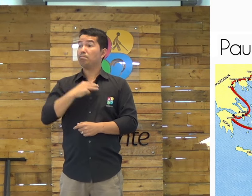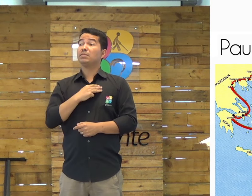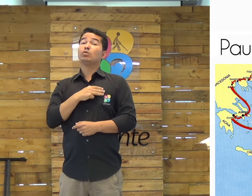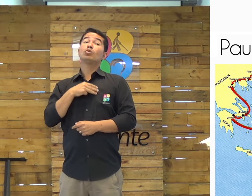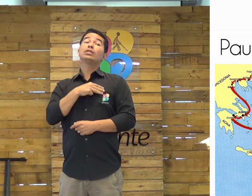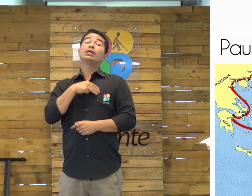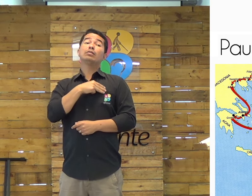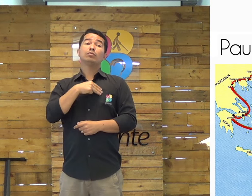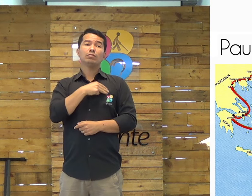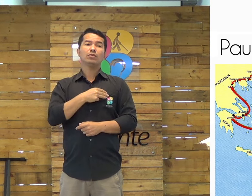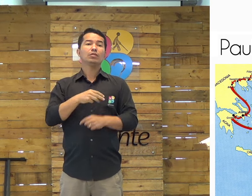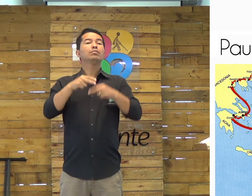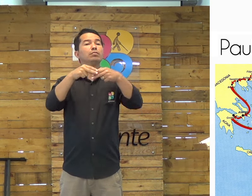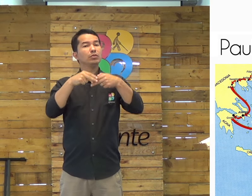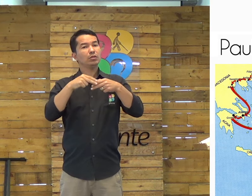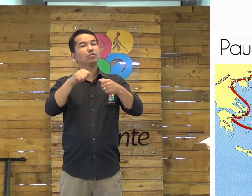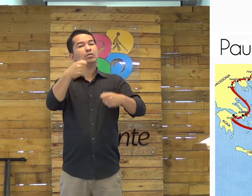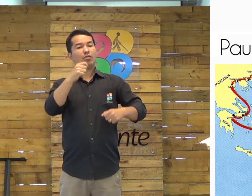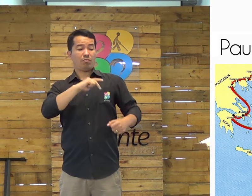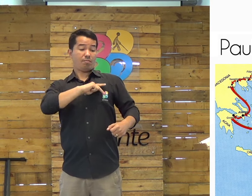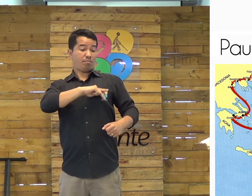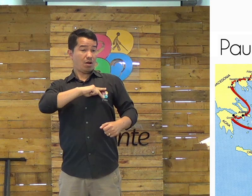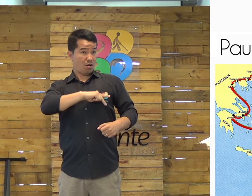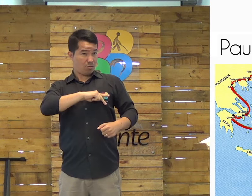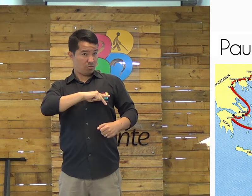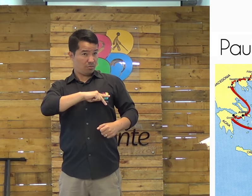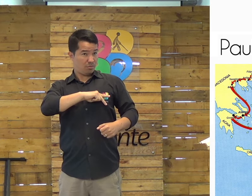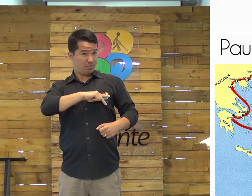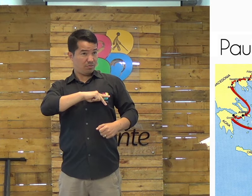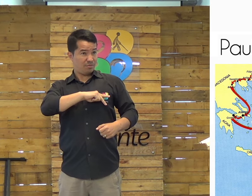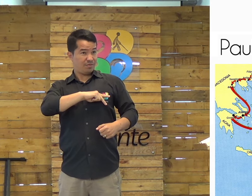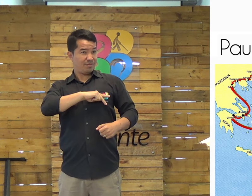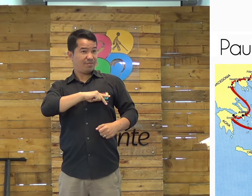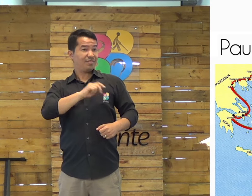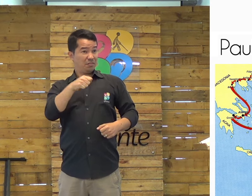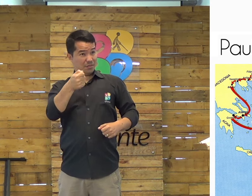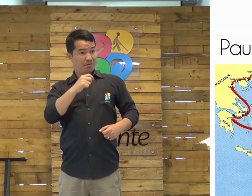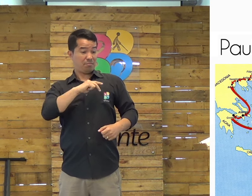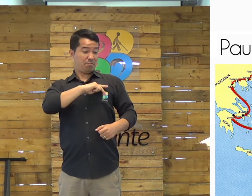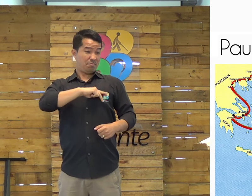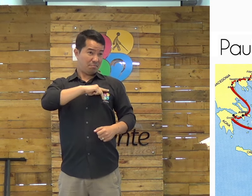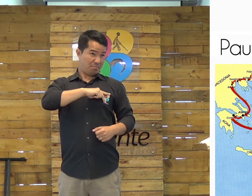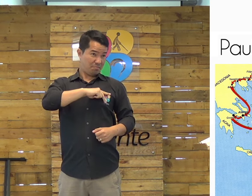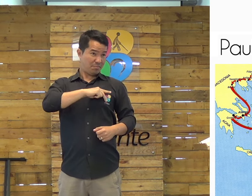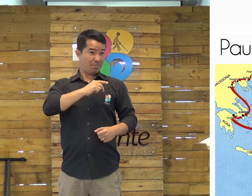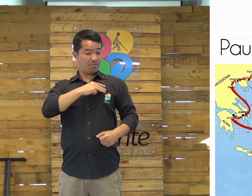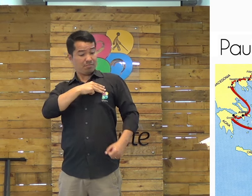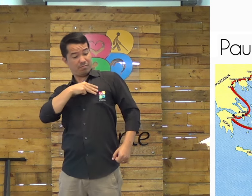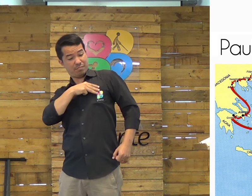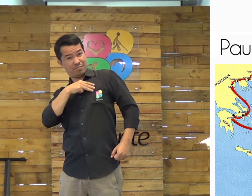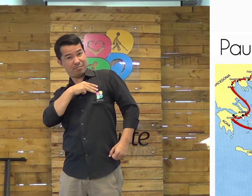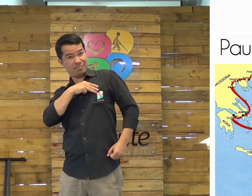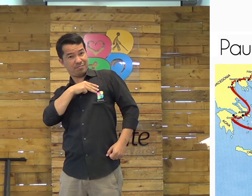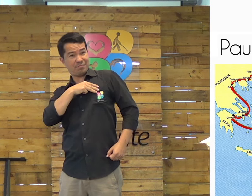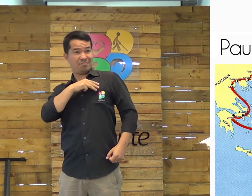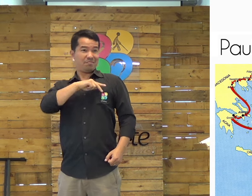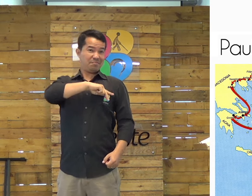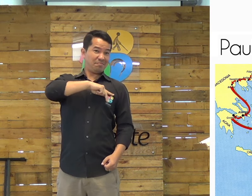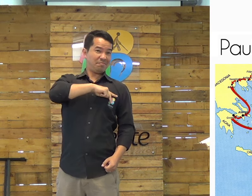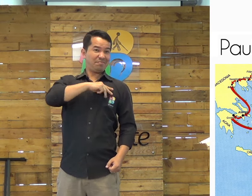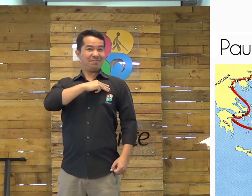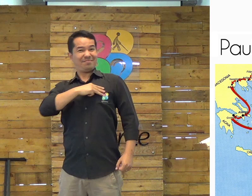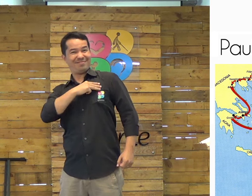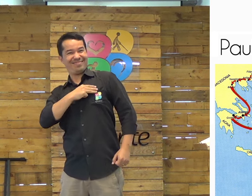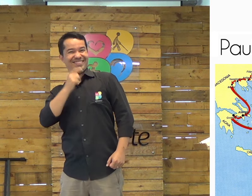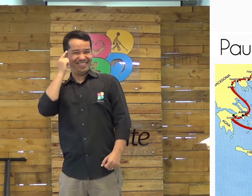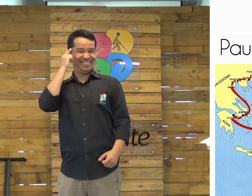Ele fez 3 viagens missionárias. E por isso o sinal dele condiz com o sinal de missões.